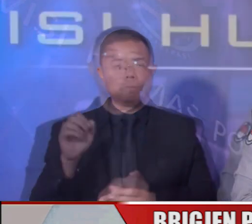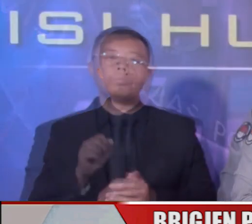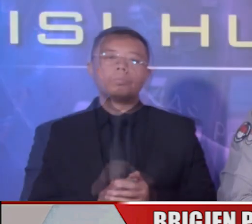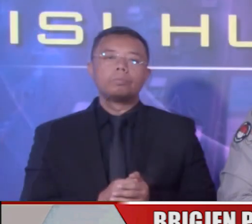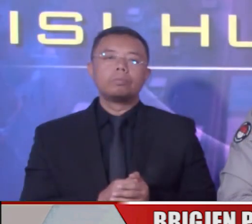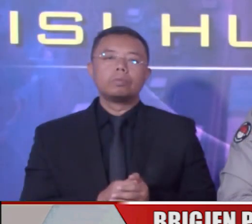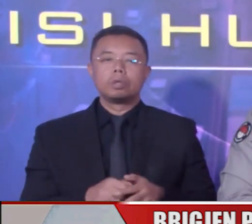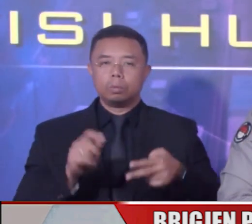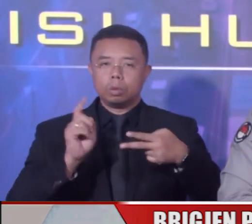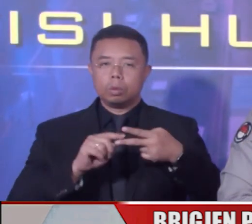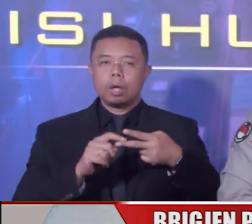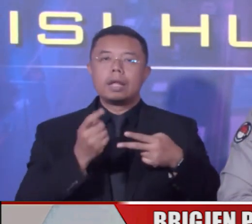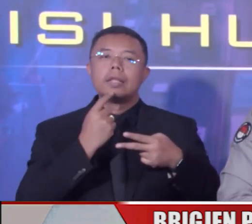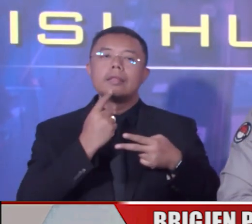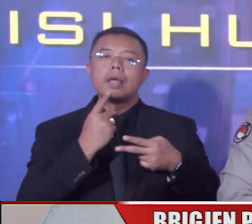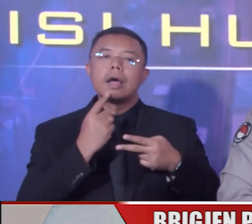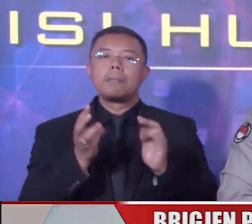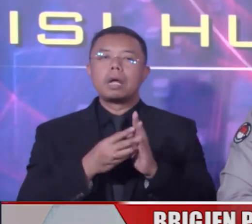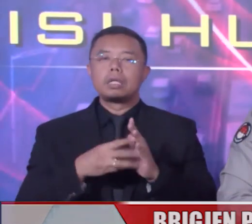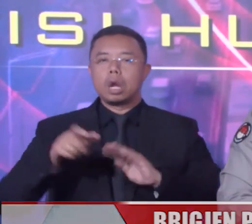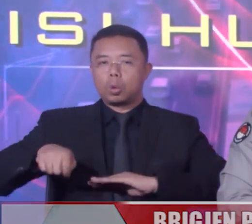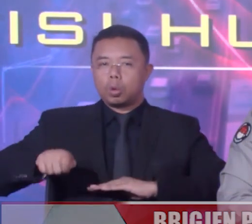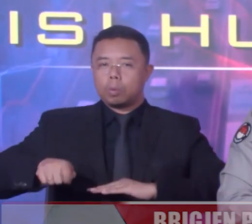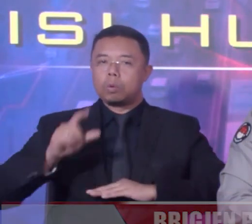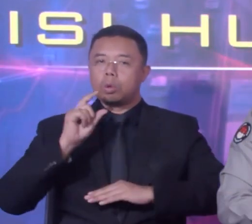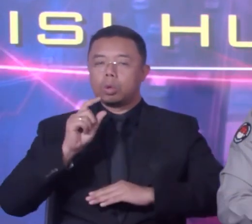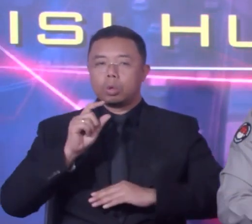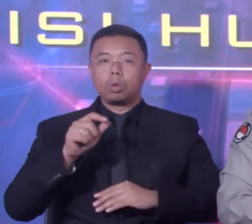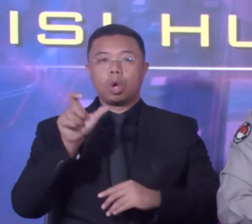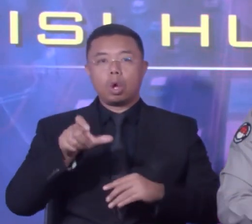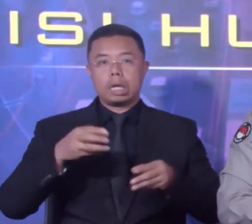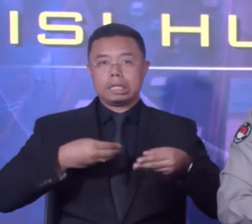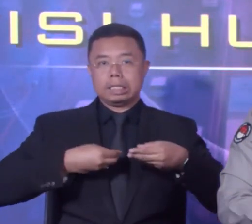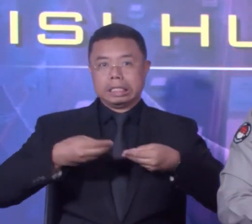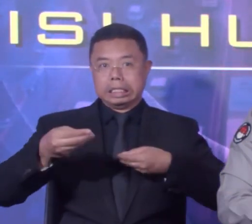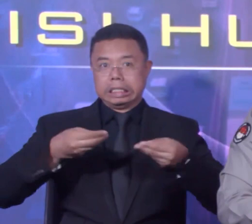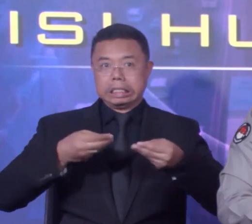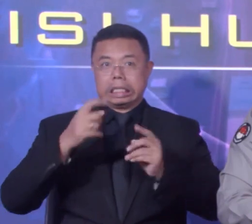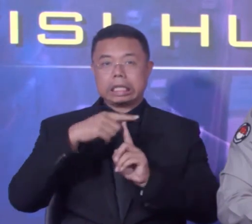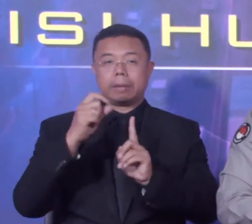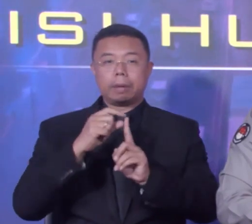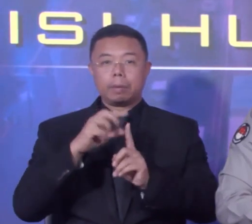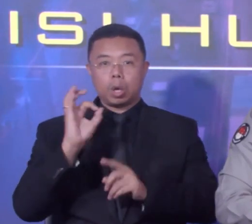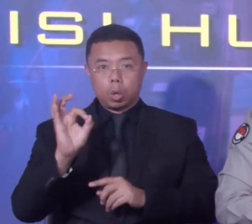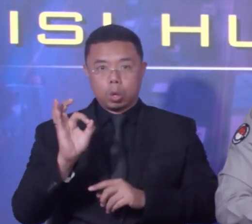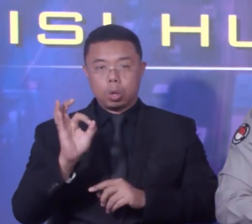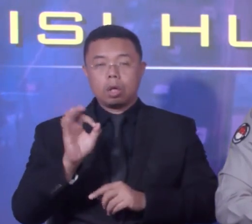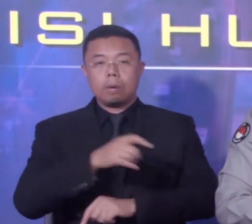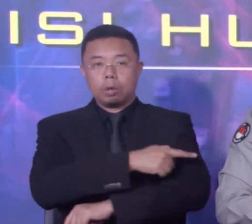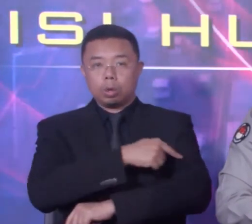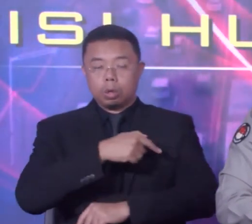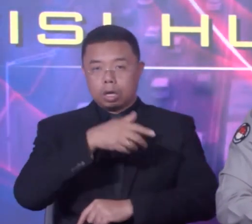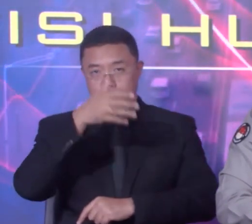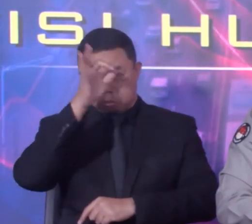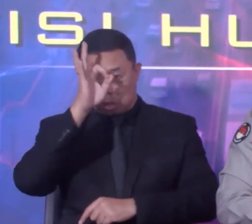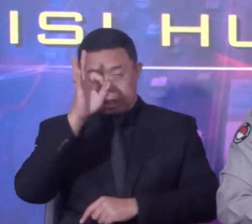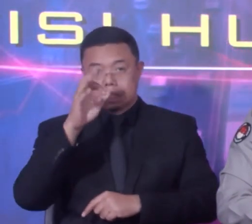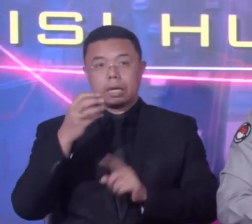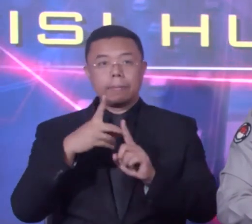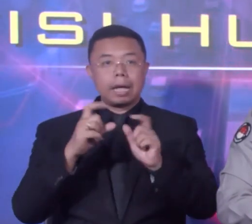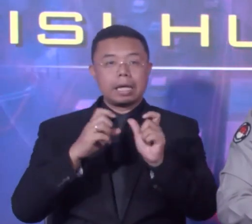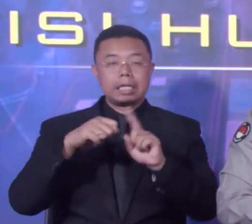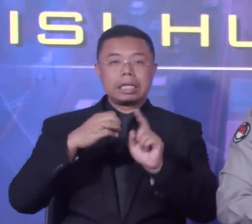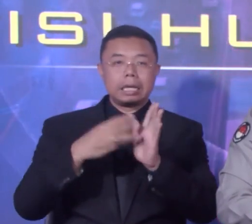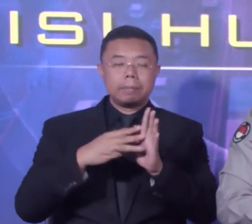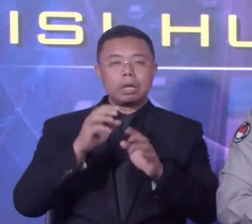yang kedua terkait penanganan hukum terhadap pelaku tppu satker bareskin Polri dan Polda